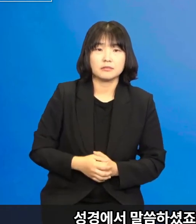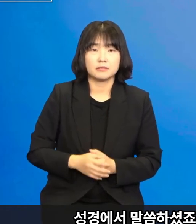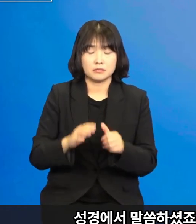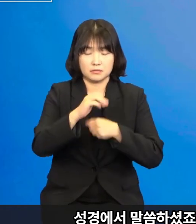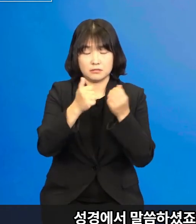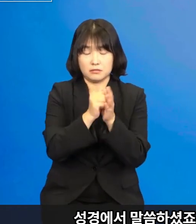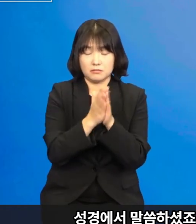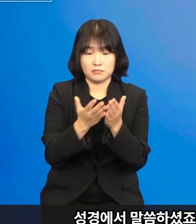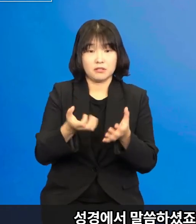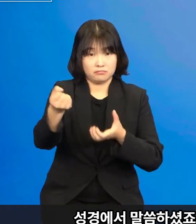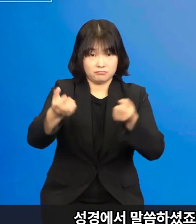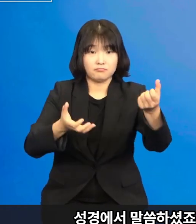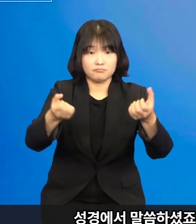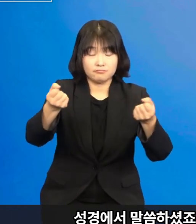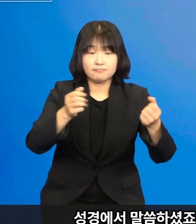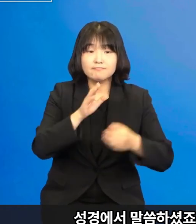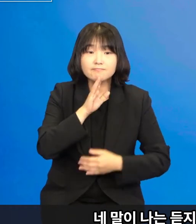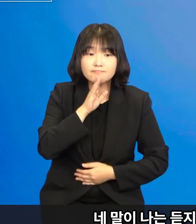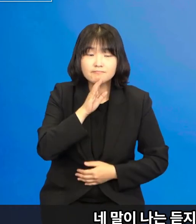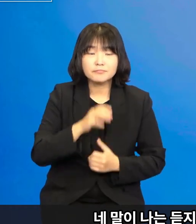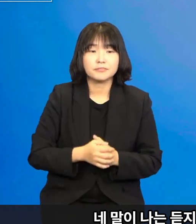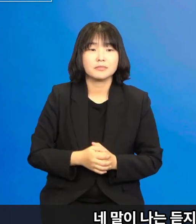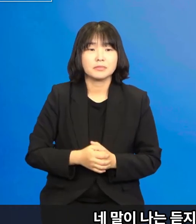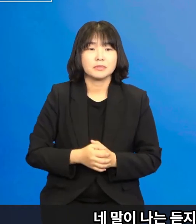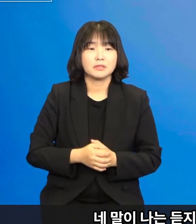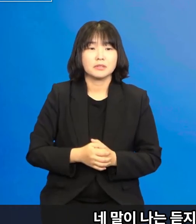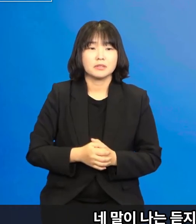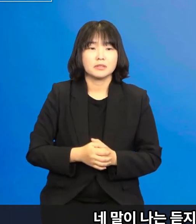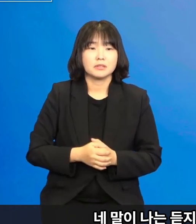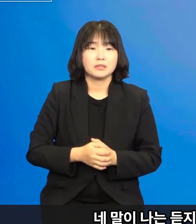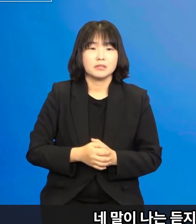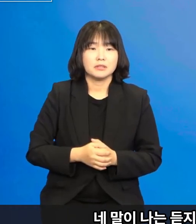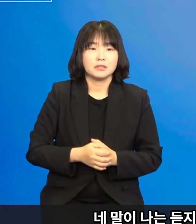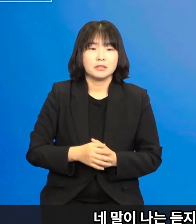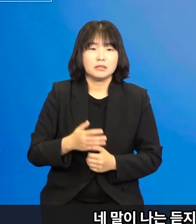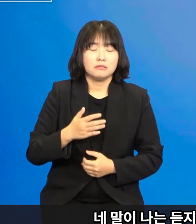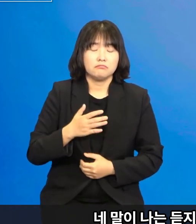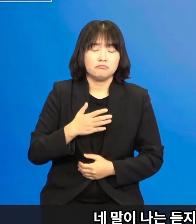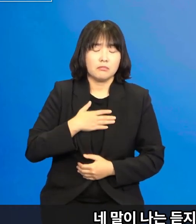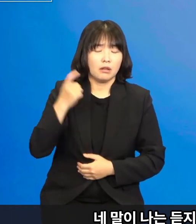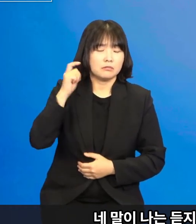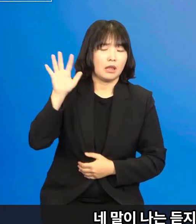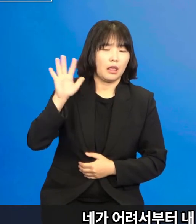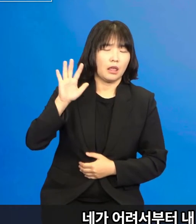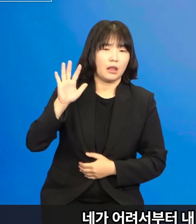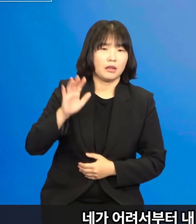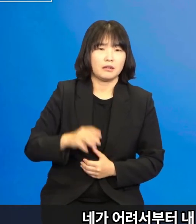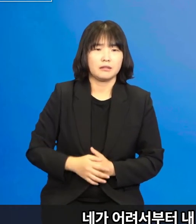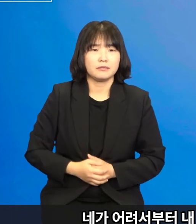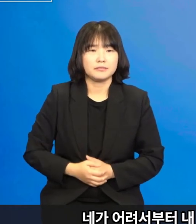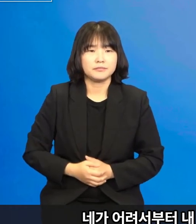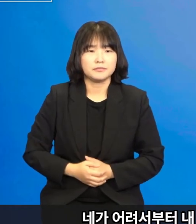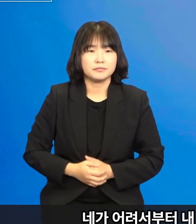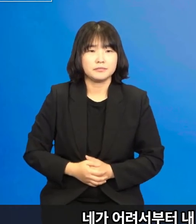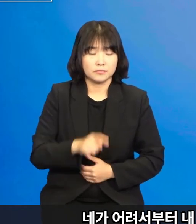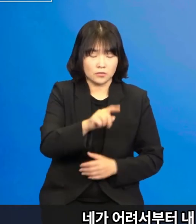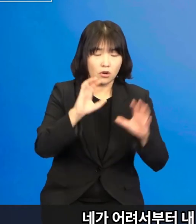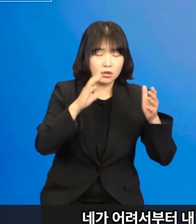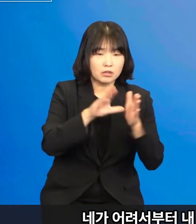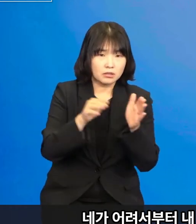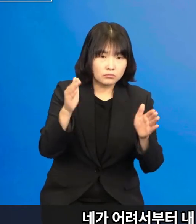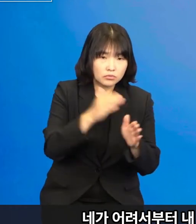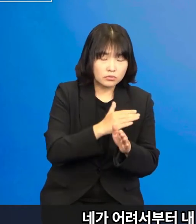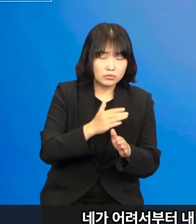있죠. 말하였는데 내 말이 나는 듣지 아니하리라. 귀를 막았어요. 너가 어려서부터 내